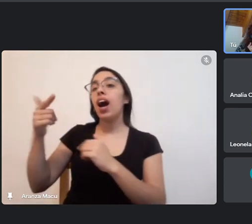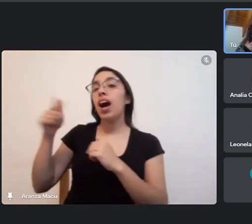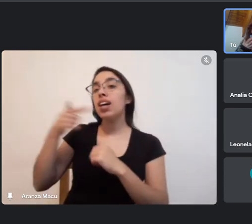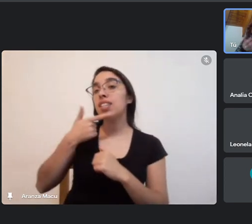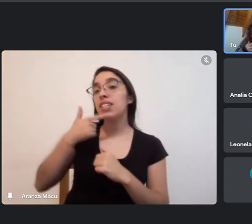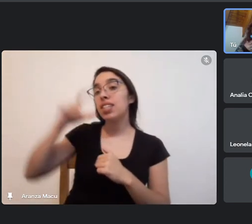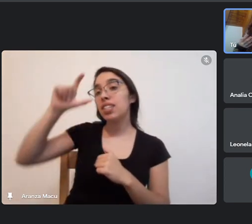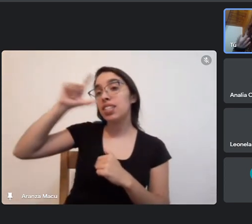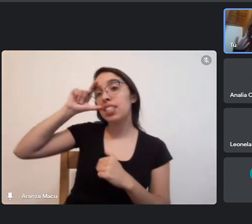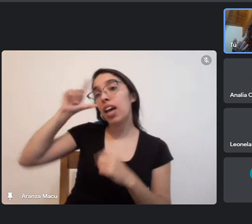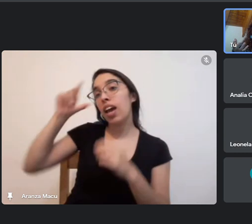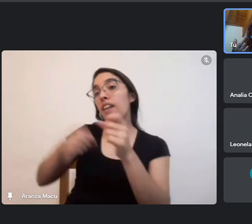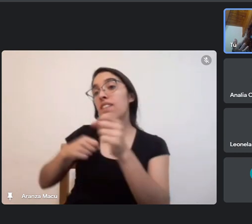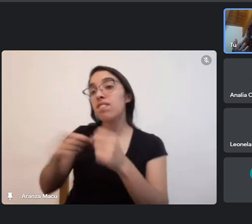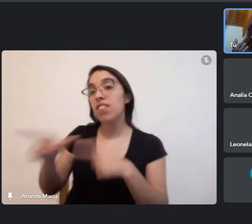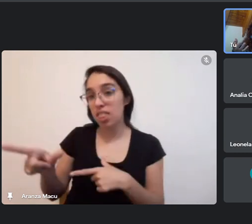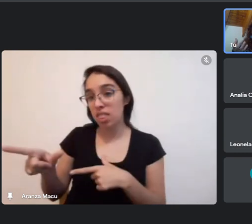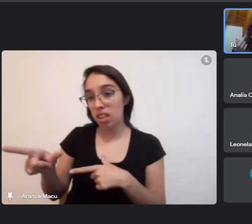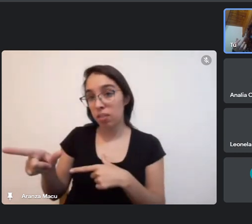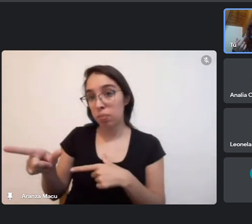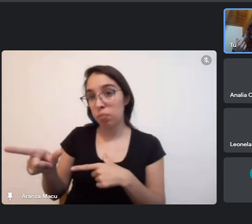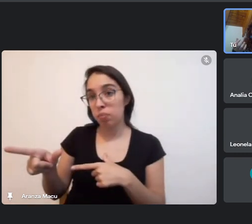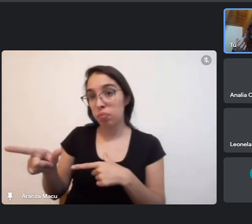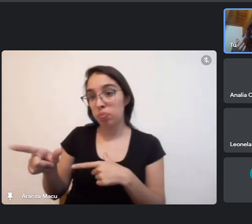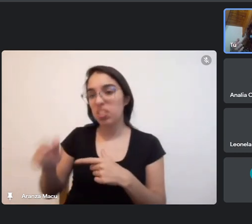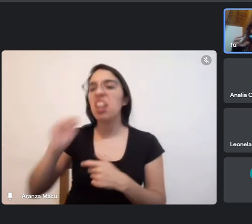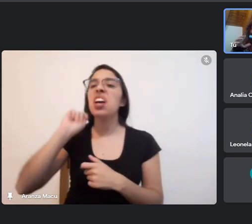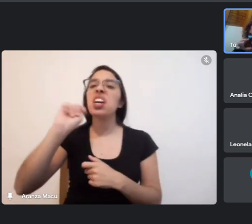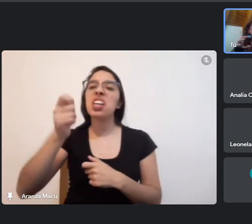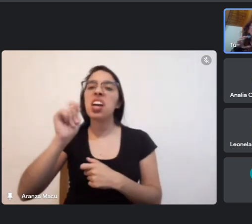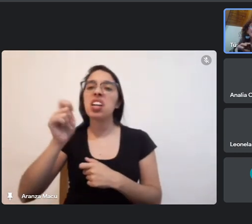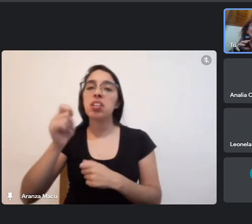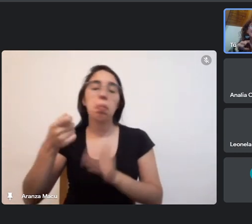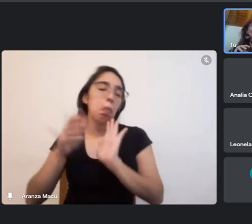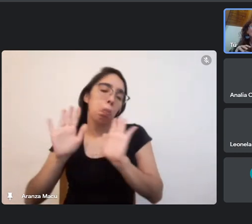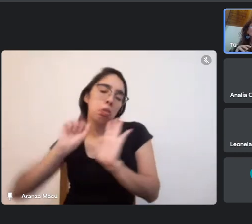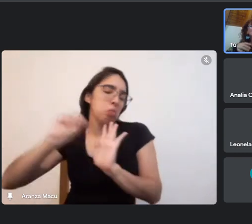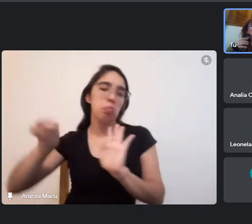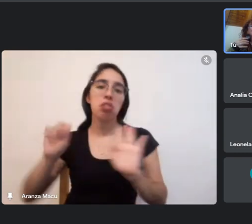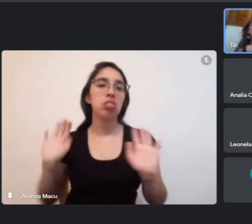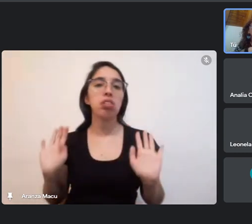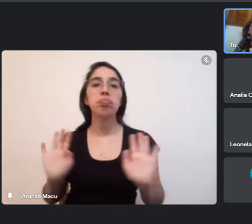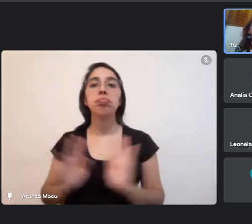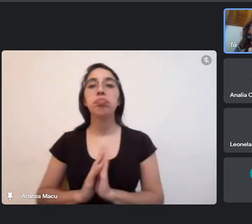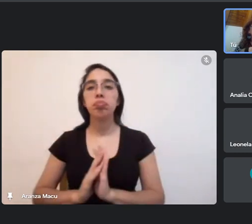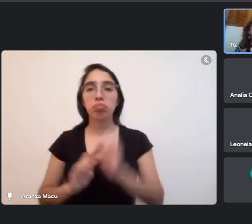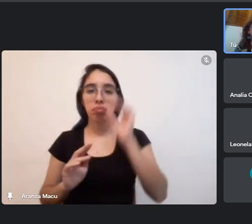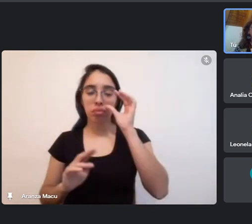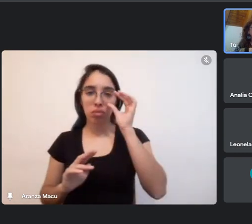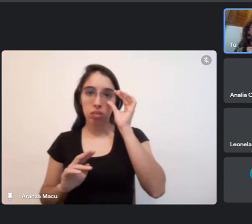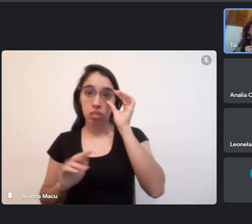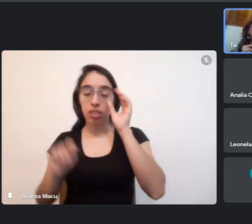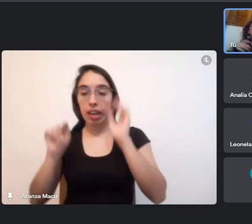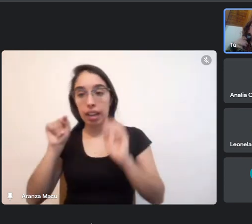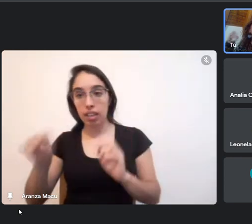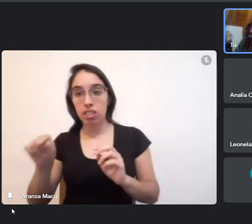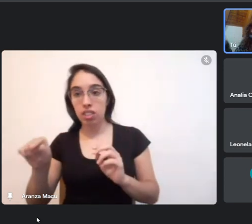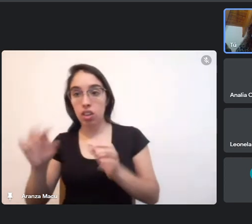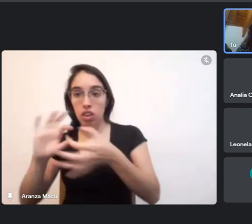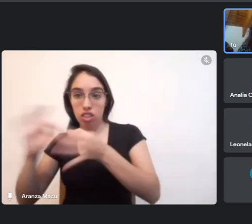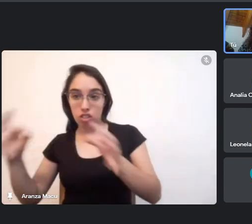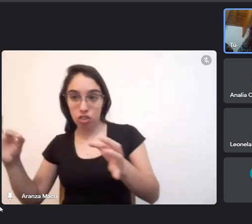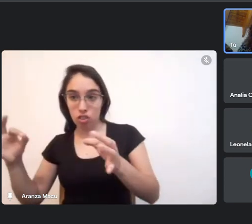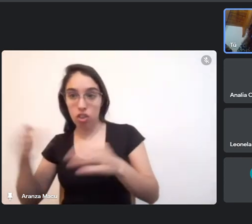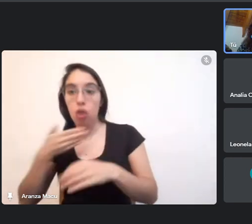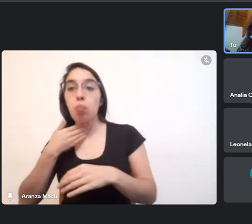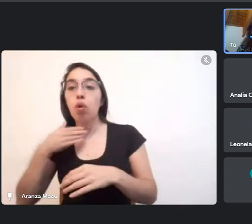y no digo quién la vende, ¿sí? Entonces, en ese caso se dice que es voz pasiva, ¿sí? ¿Qué se